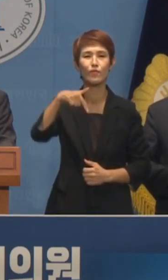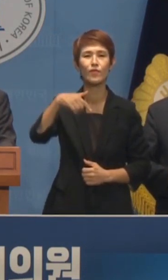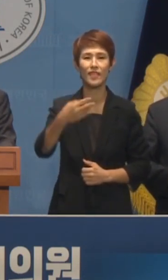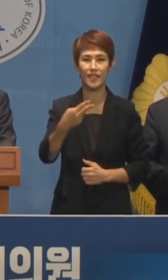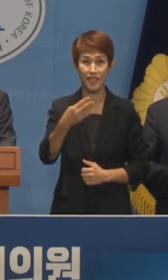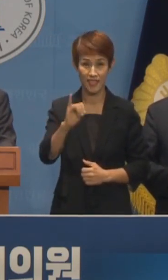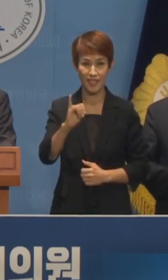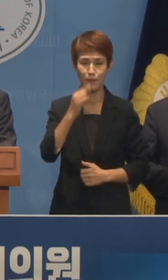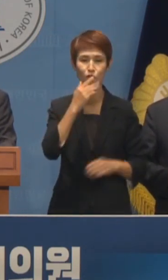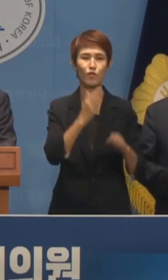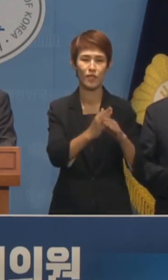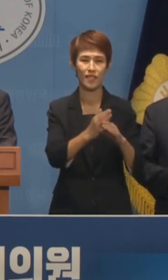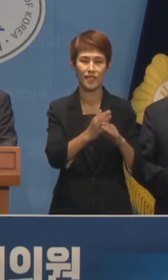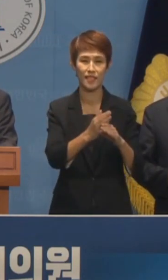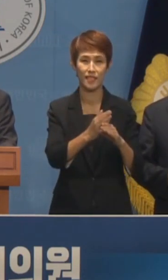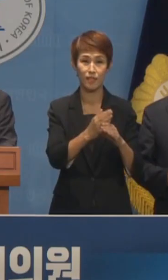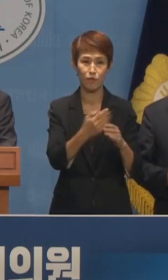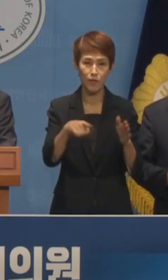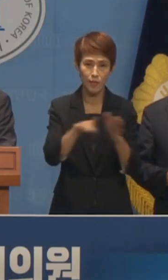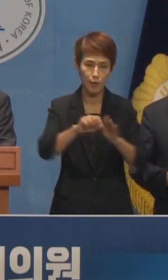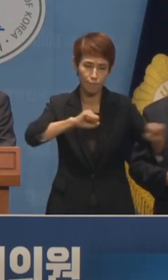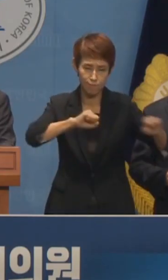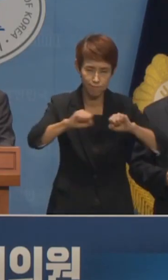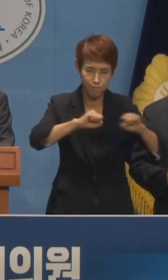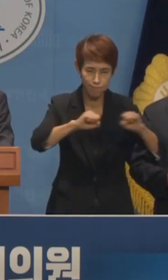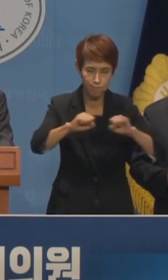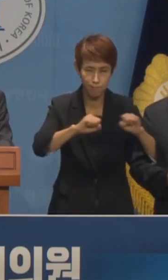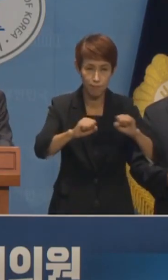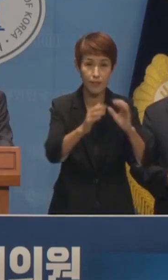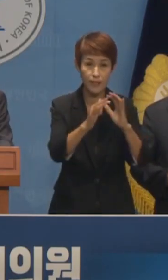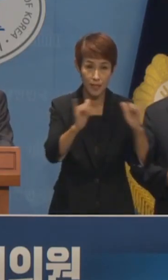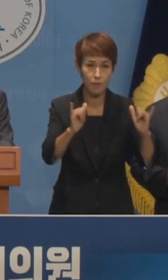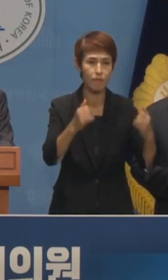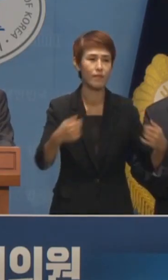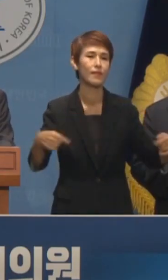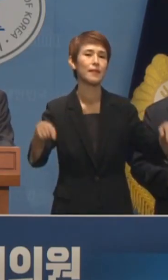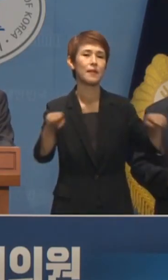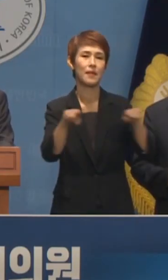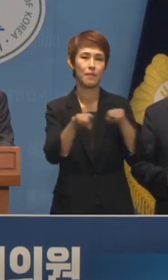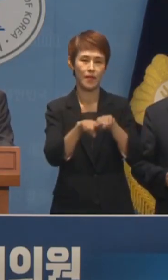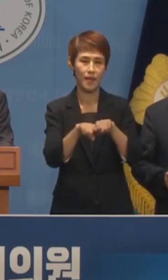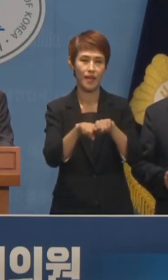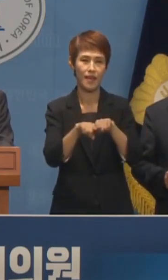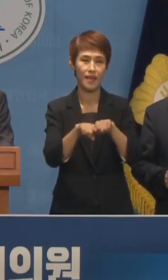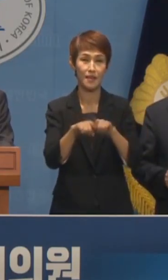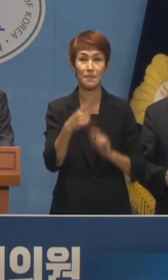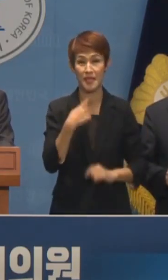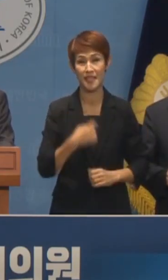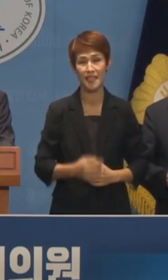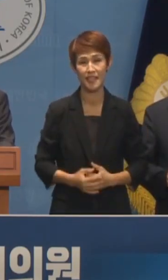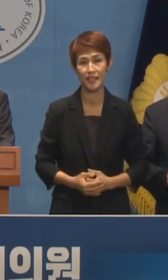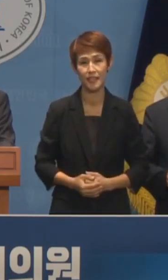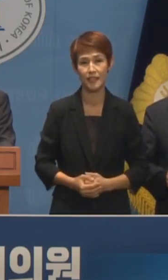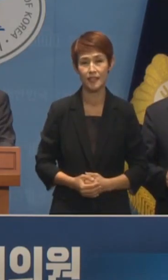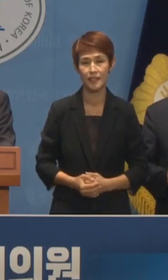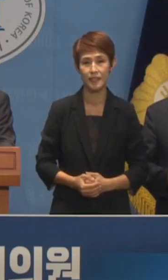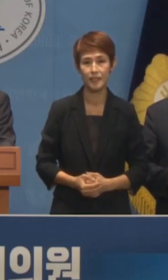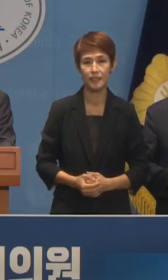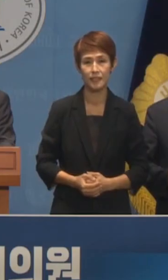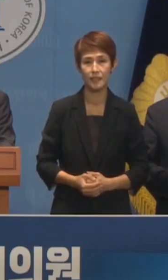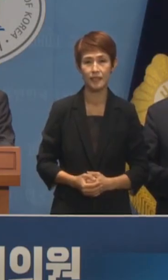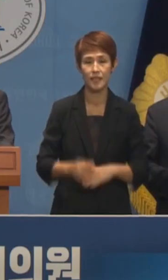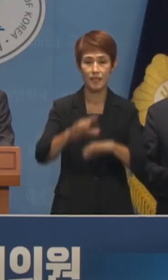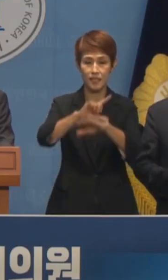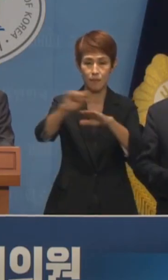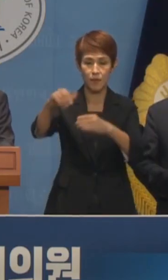민주주의를 위해서 헌신해온 많은 분들과 함께 해온 정당인데요. 지난번